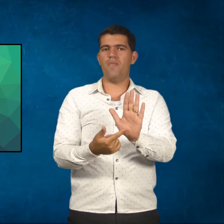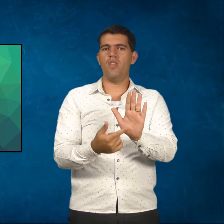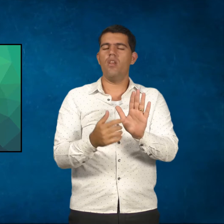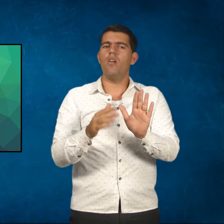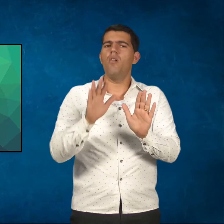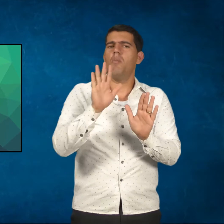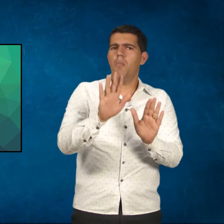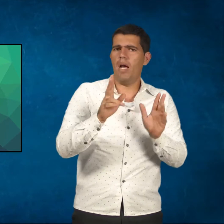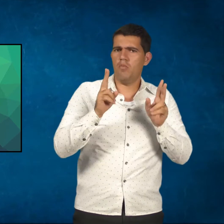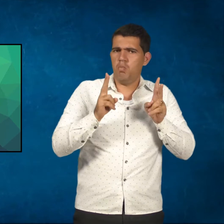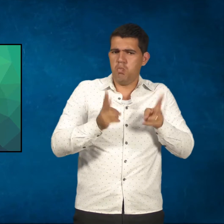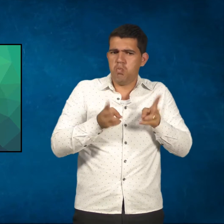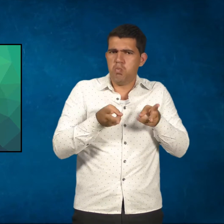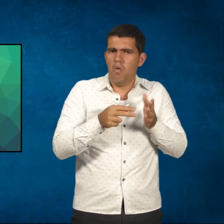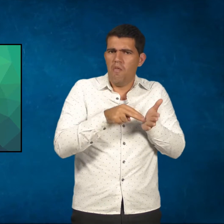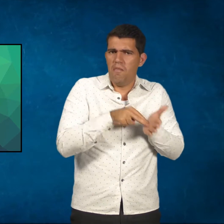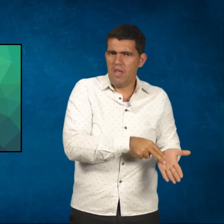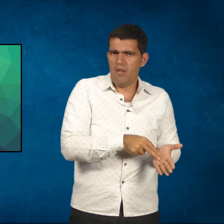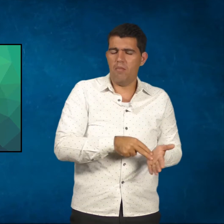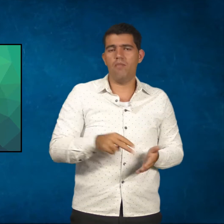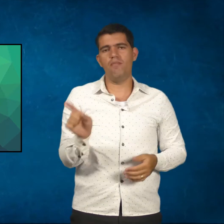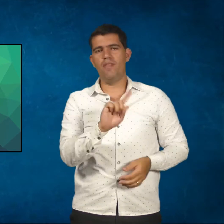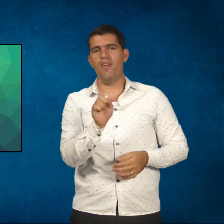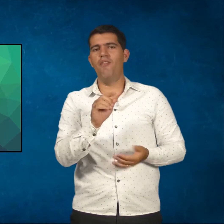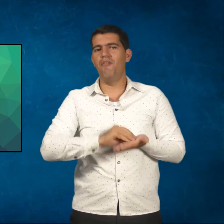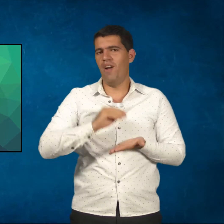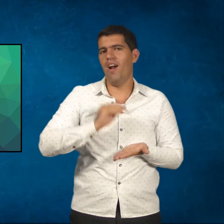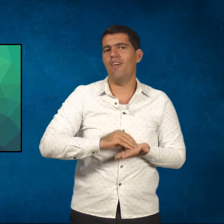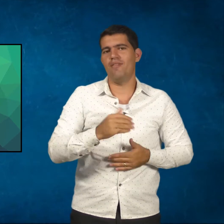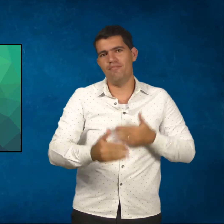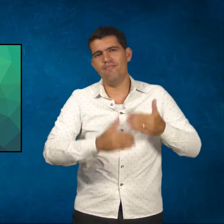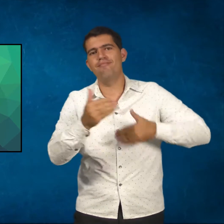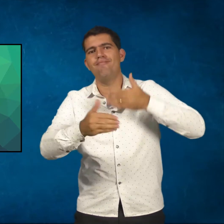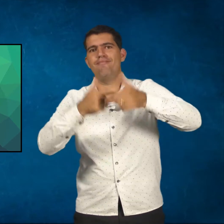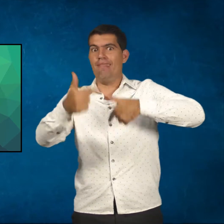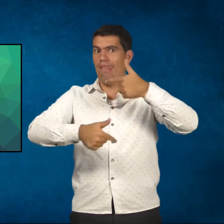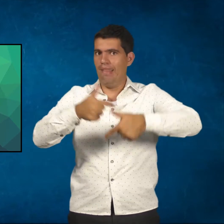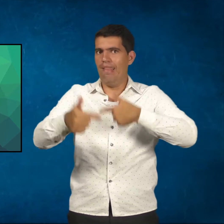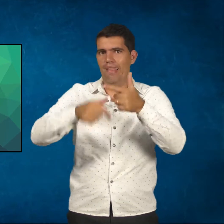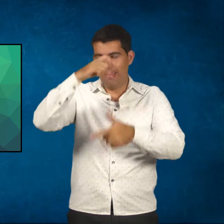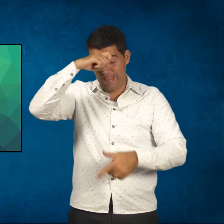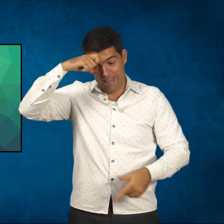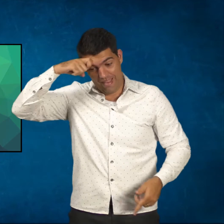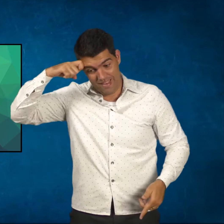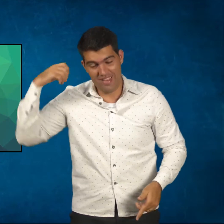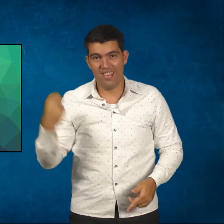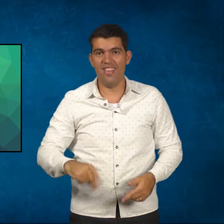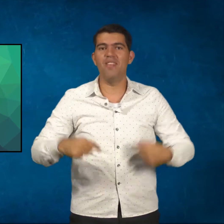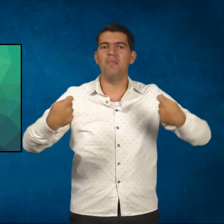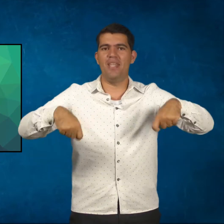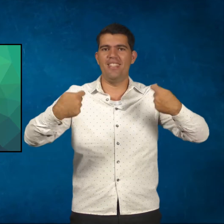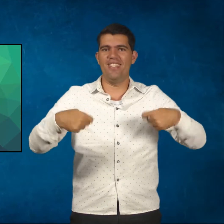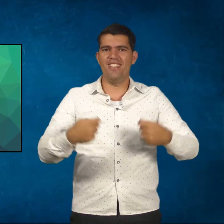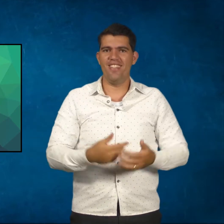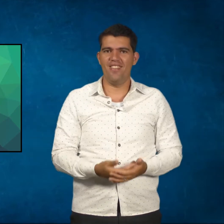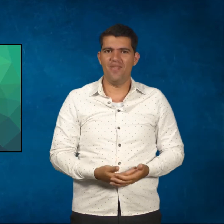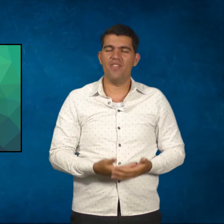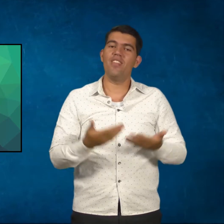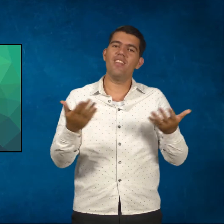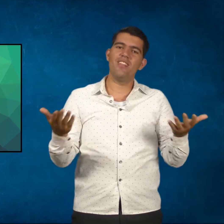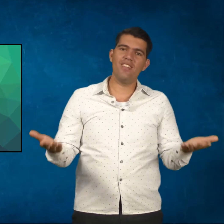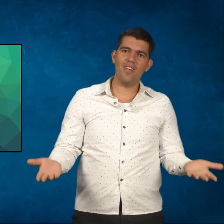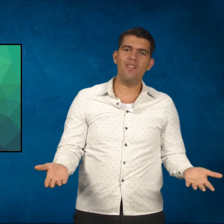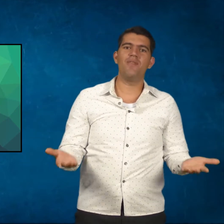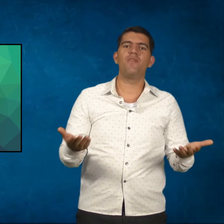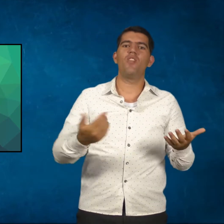necessariamente se solidificando. Temos muito ainda o que fazer para conseguir isso. Bom, não há como negar,